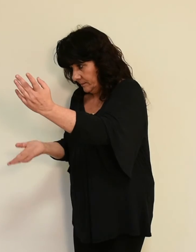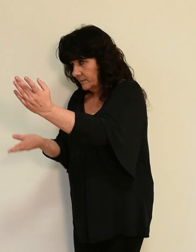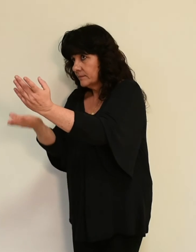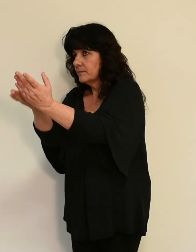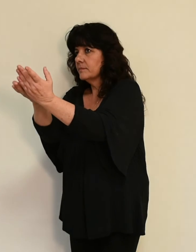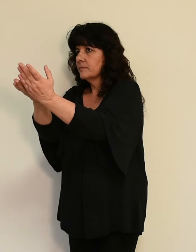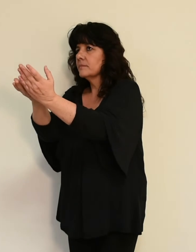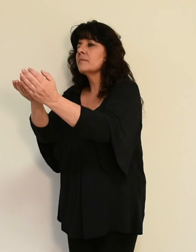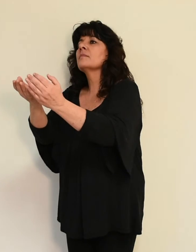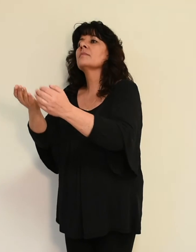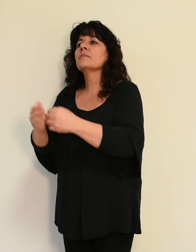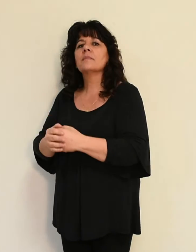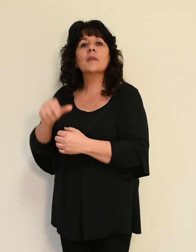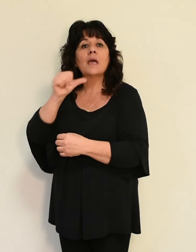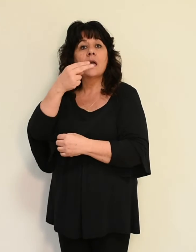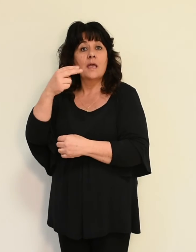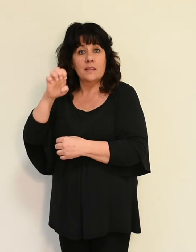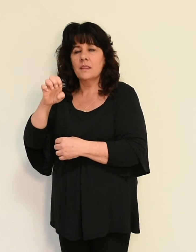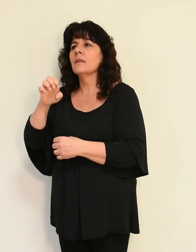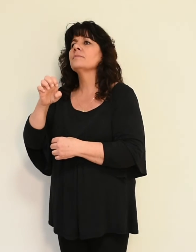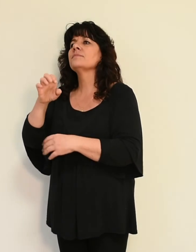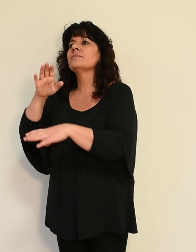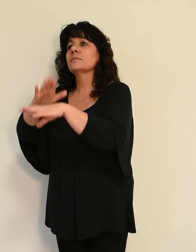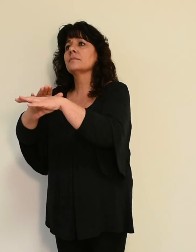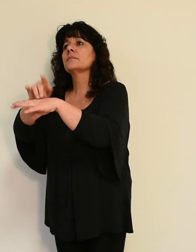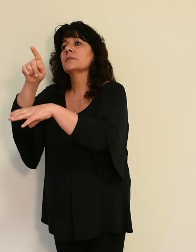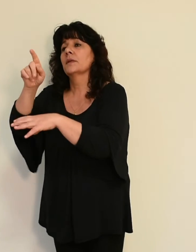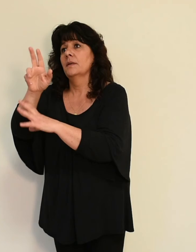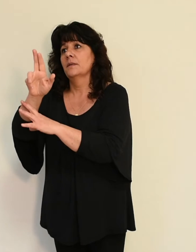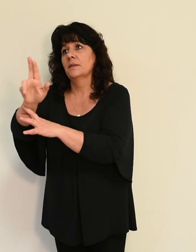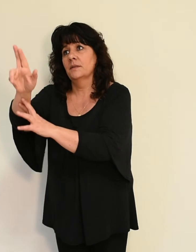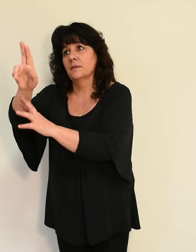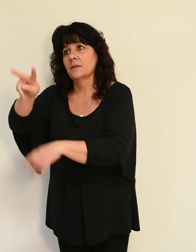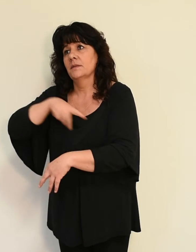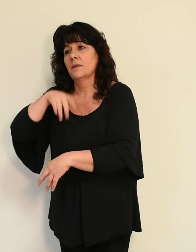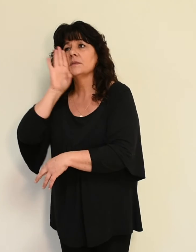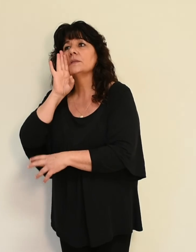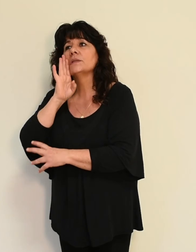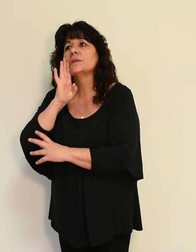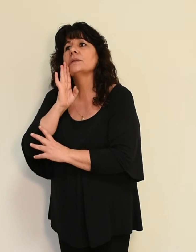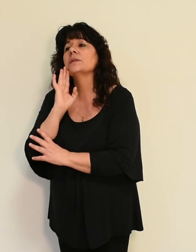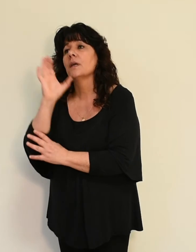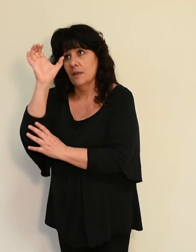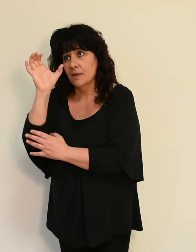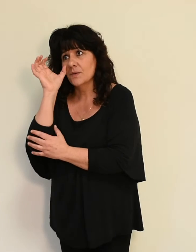Anne lui dit alors, « Écoute-moi, mon Seigneur, je t'en prie. Aussi vrai que tu es